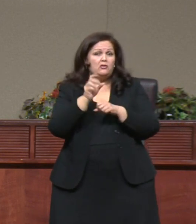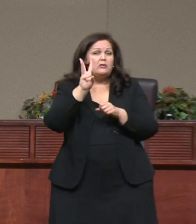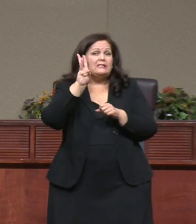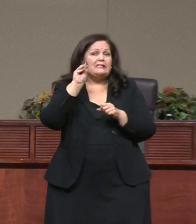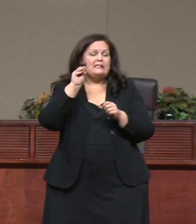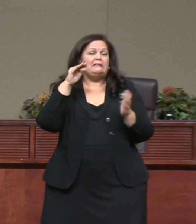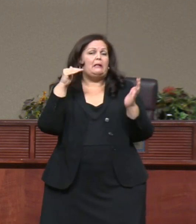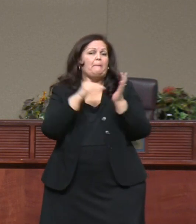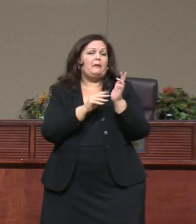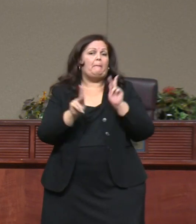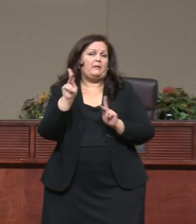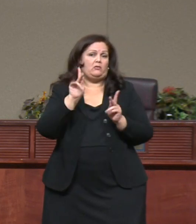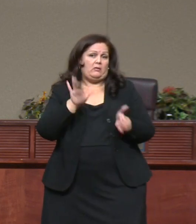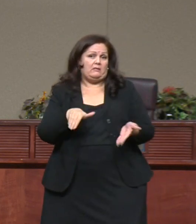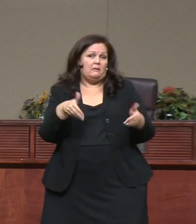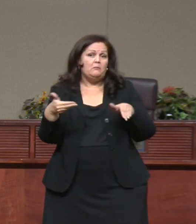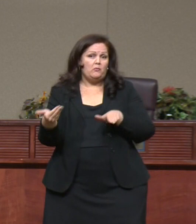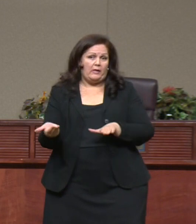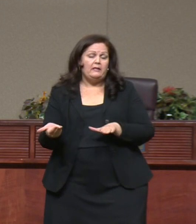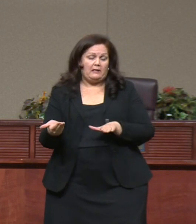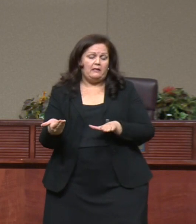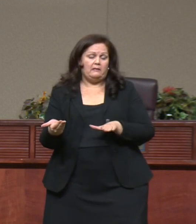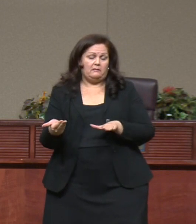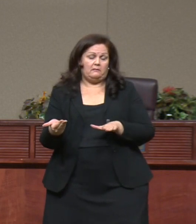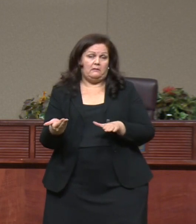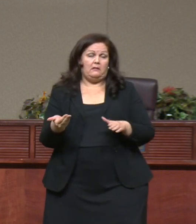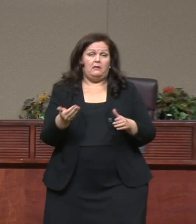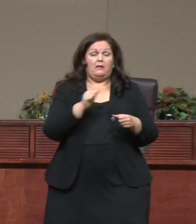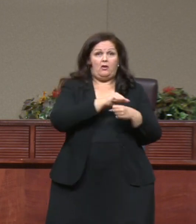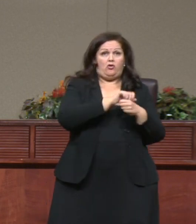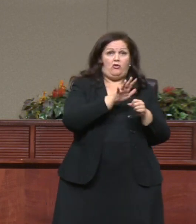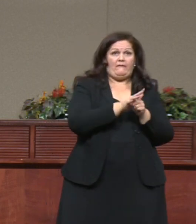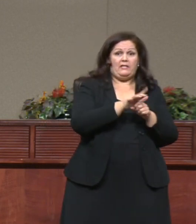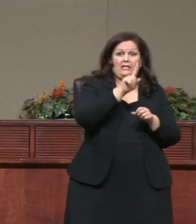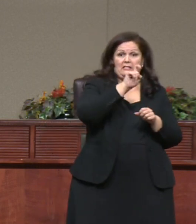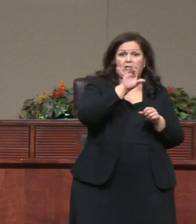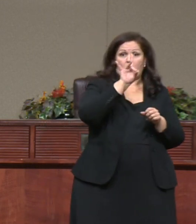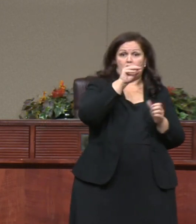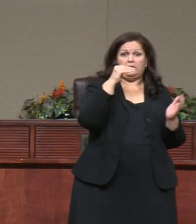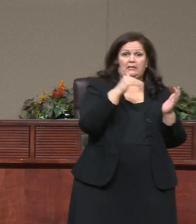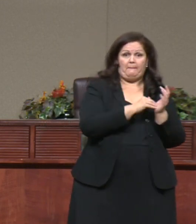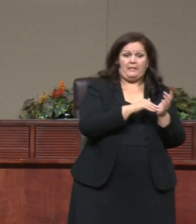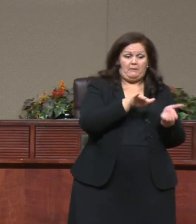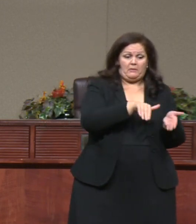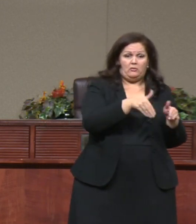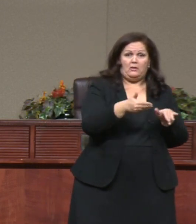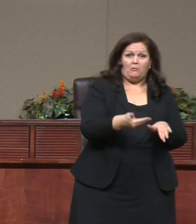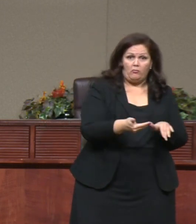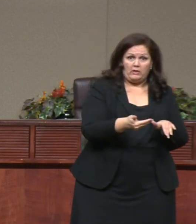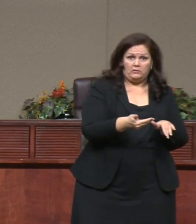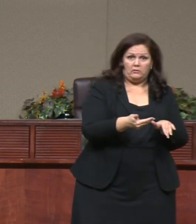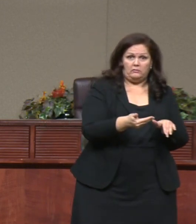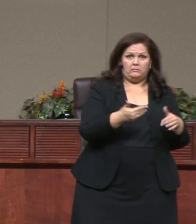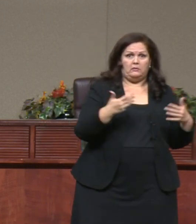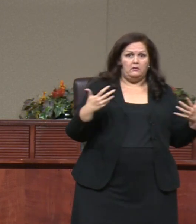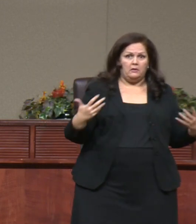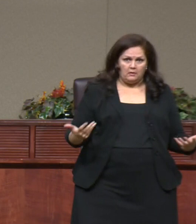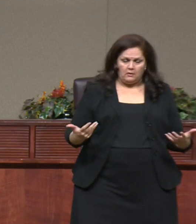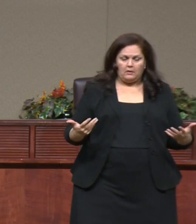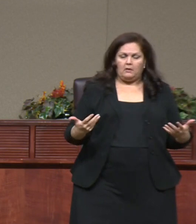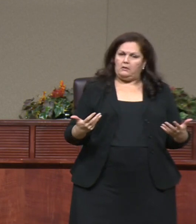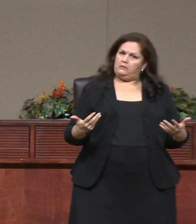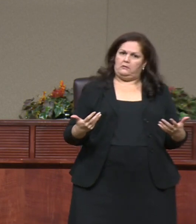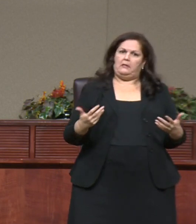año y tenemos más de 180,000 ya en esta pandemia. Pues entonces